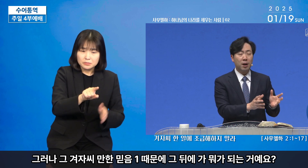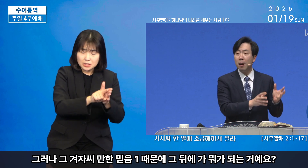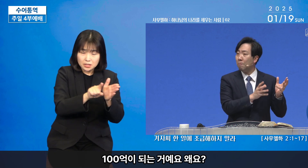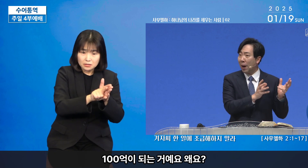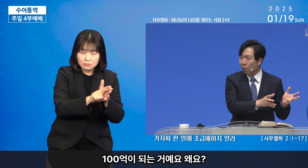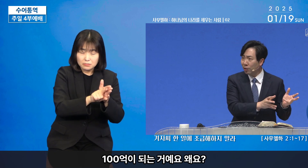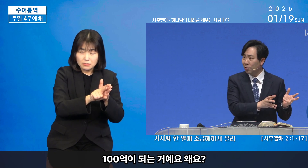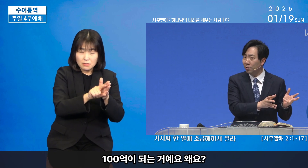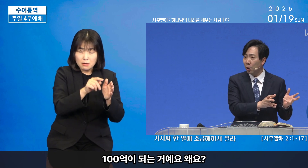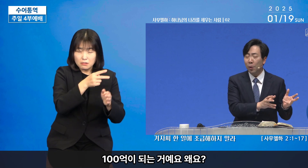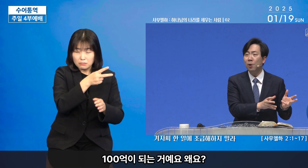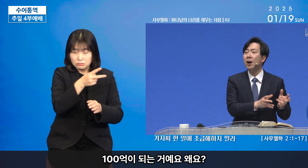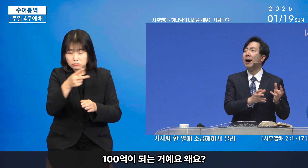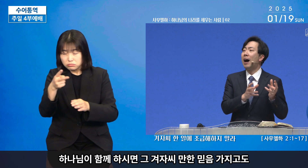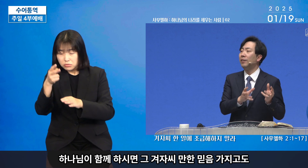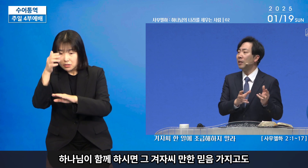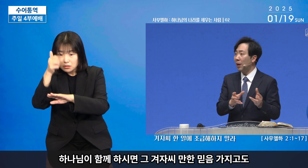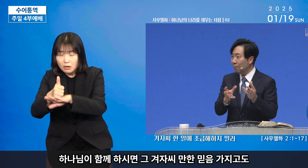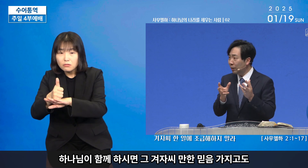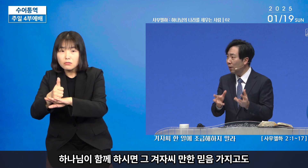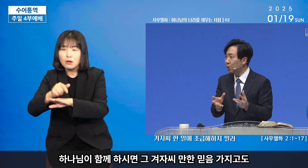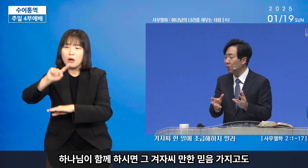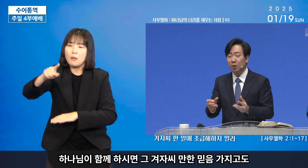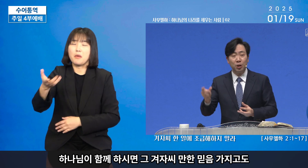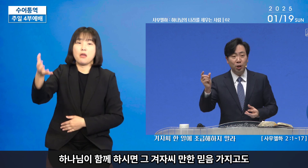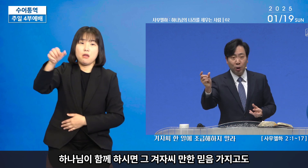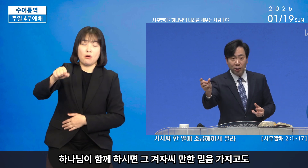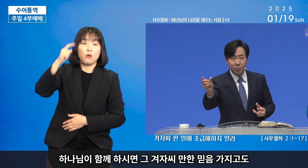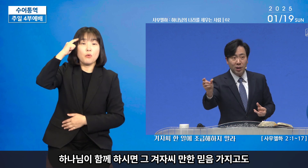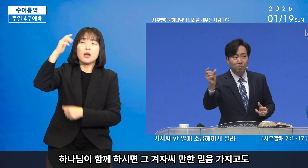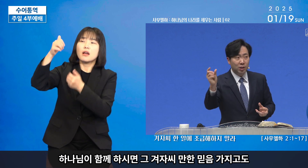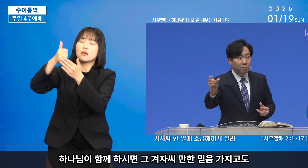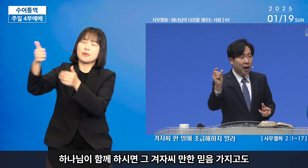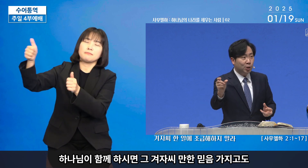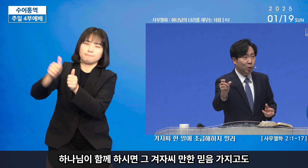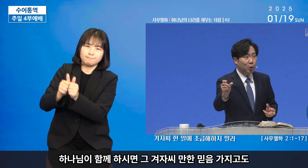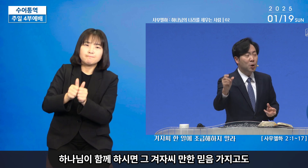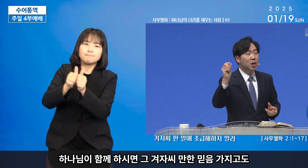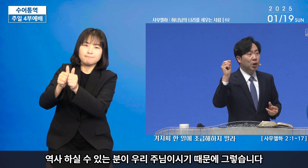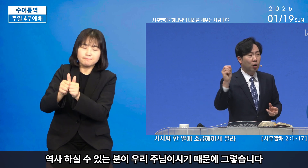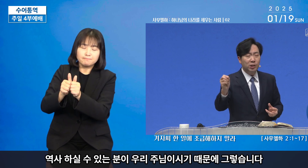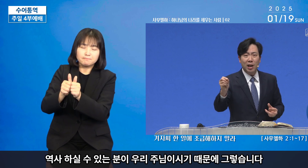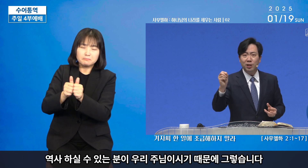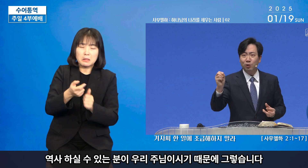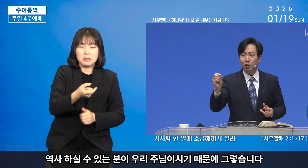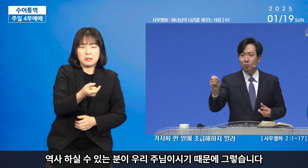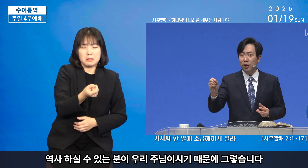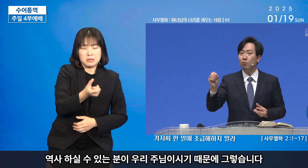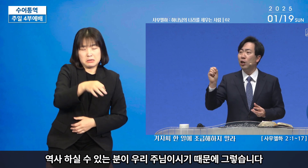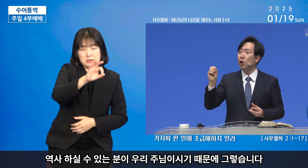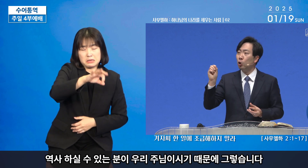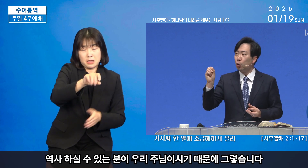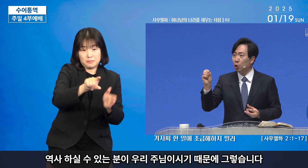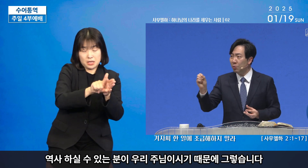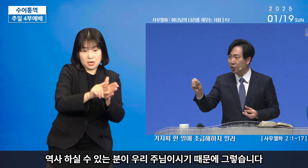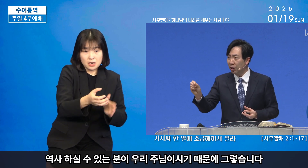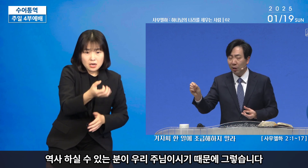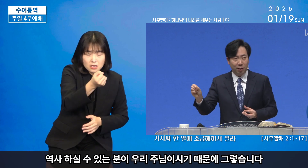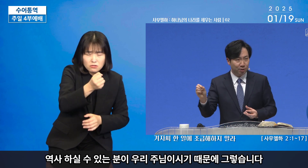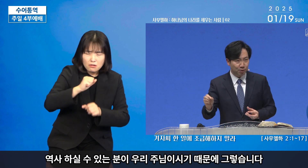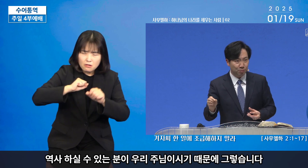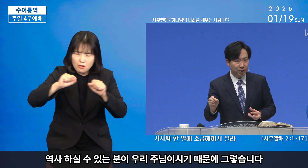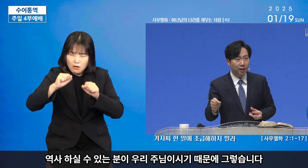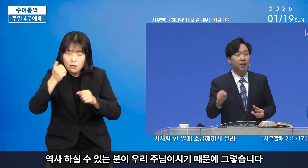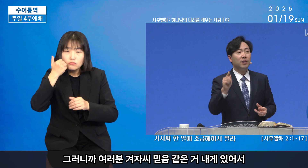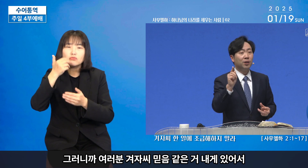되는 거예요? 100억이 되는 거예요. 왜요? 하나님이 함께 하시면 그 겨자씨만한 믿음 가지고도 역사하실 수 있는 분이 우리 주님이시기